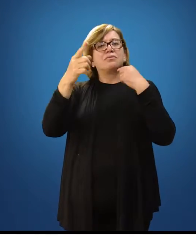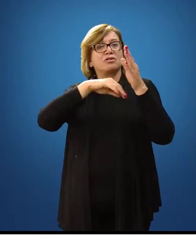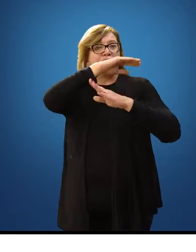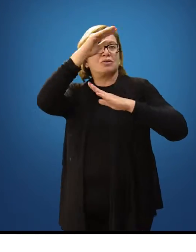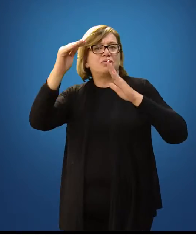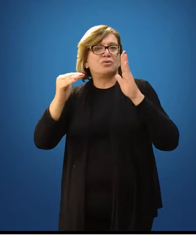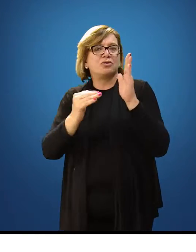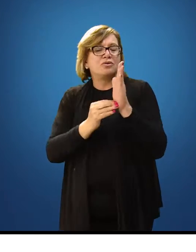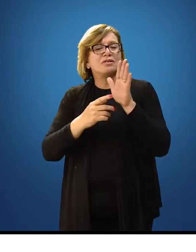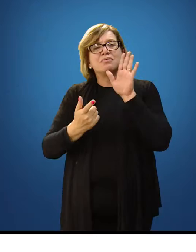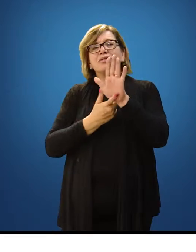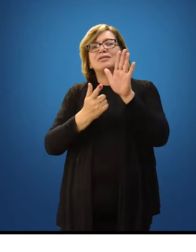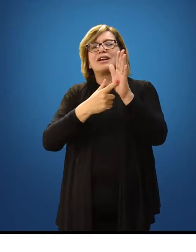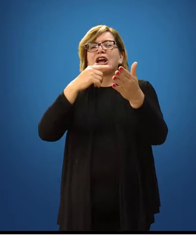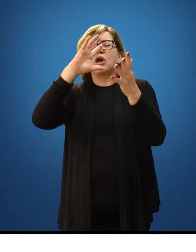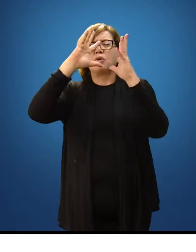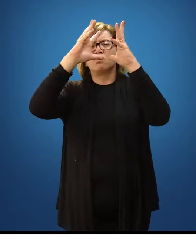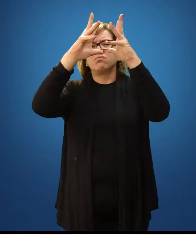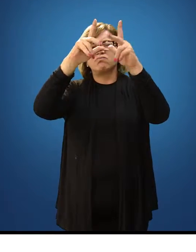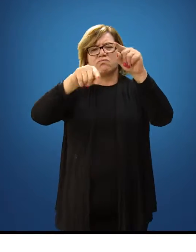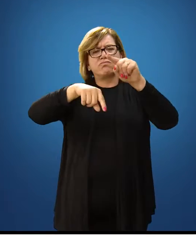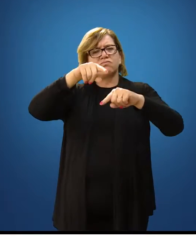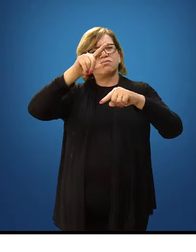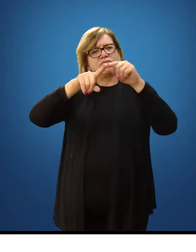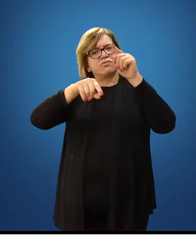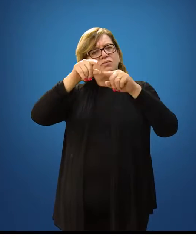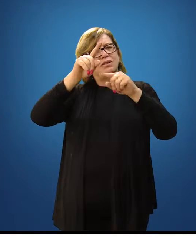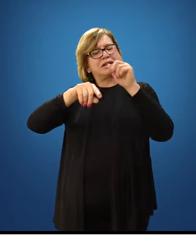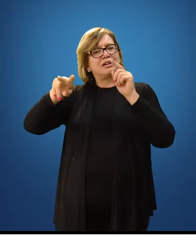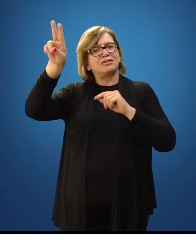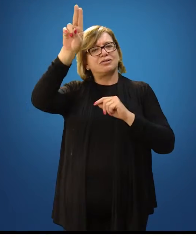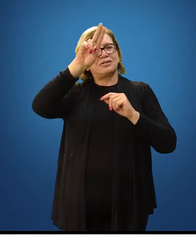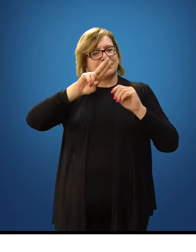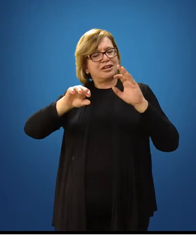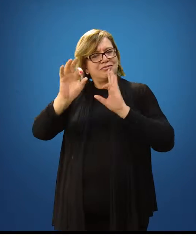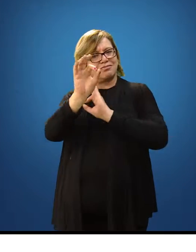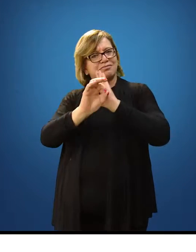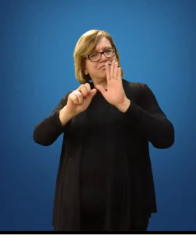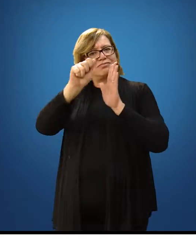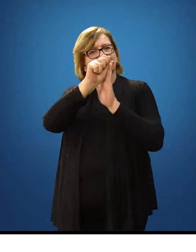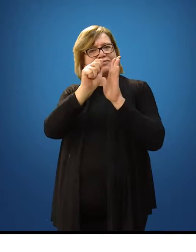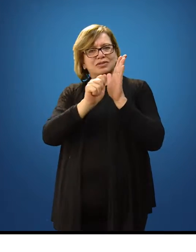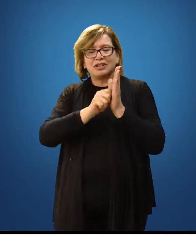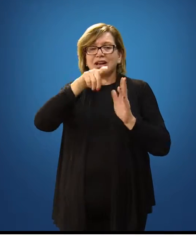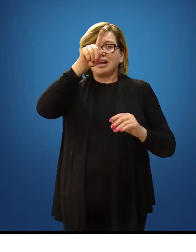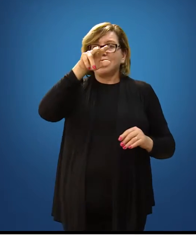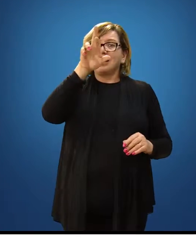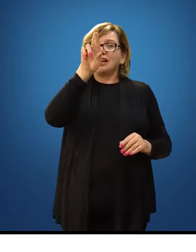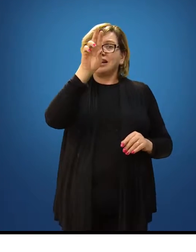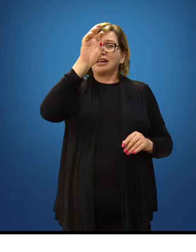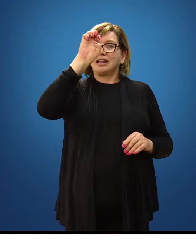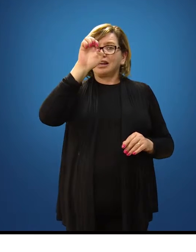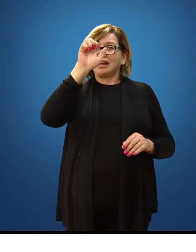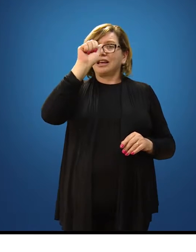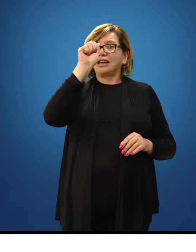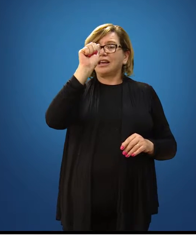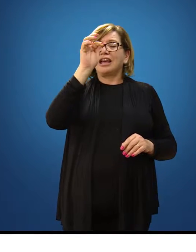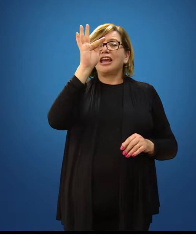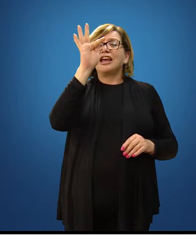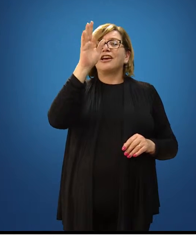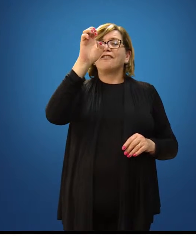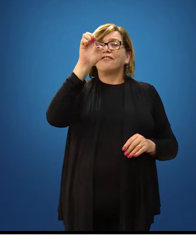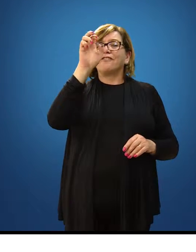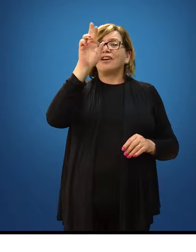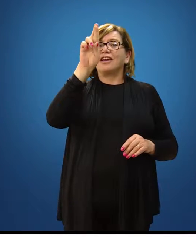de todo o material que foi utilizado na construção do seu artigo e que está citado